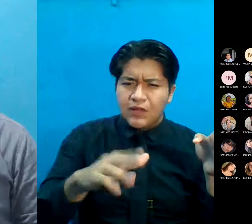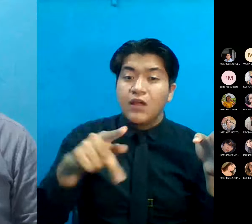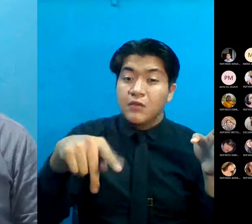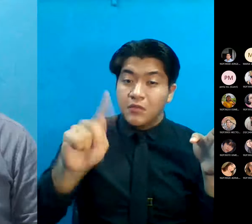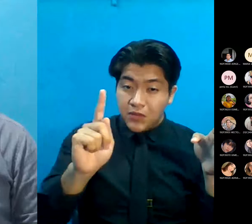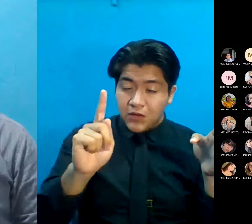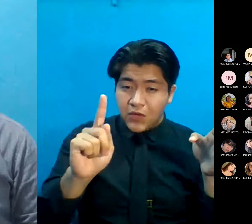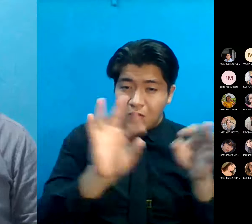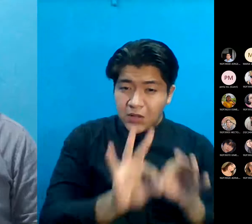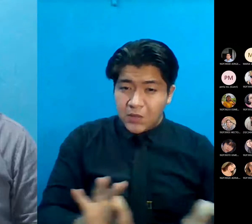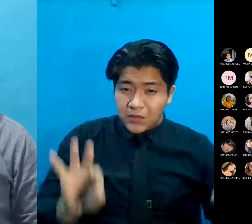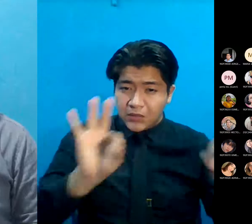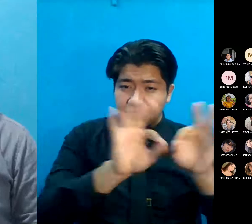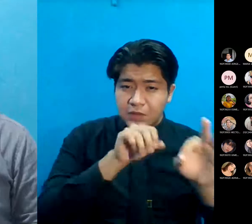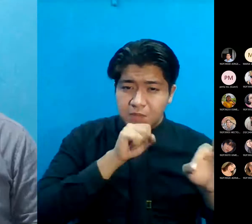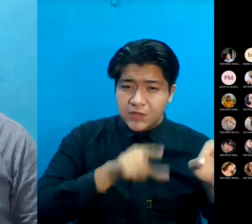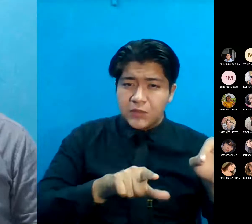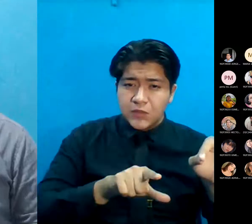sinergia con